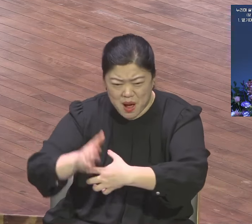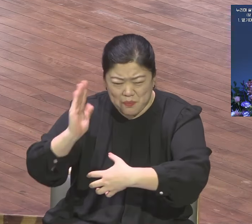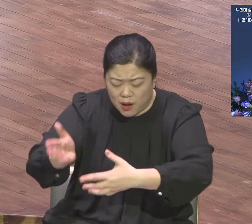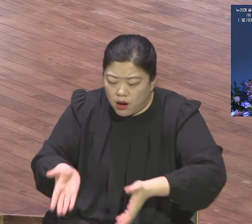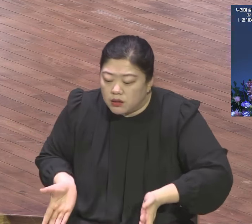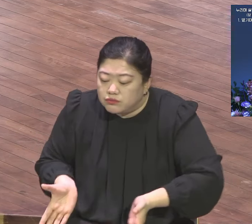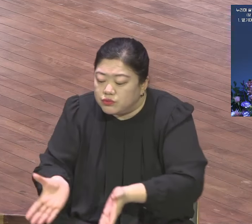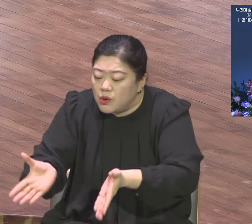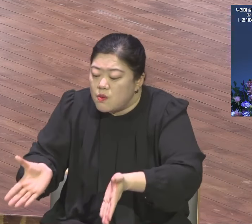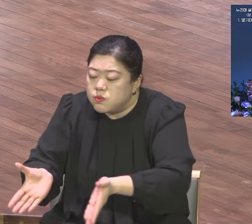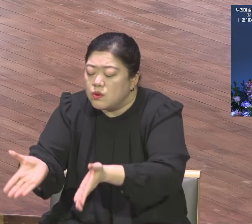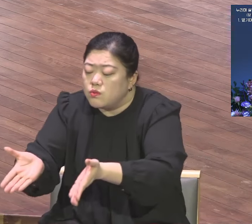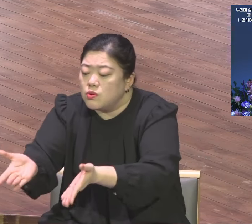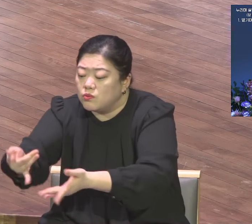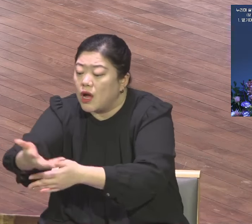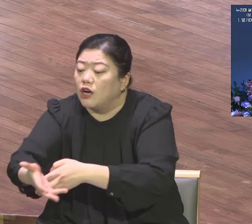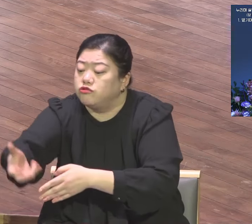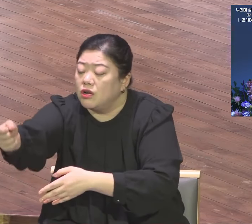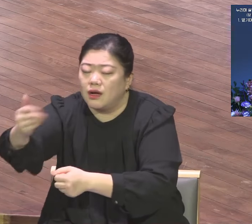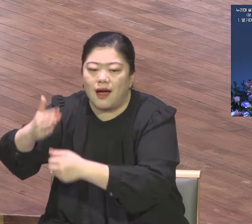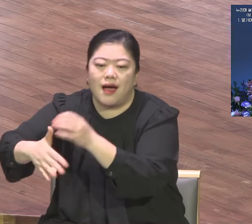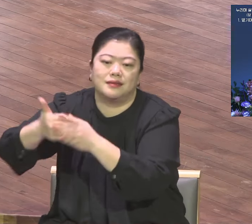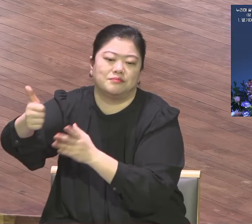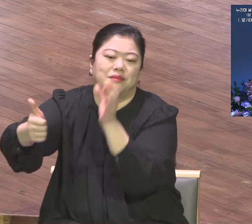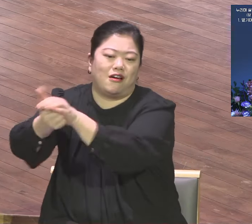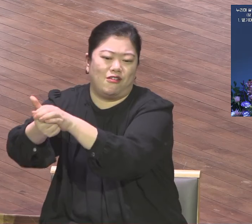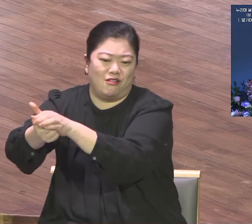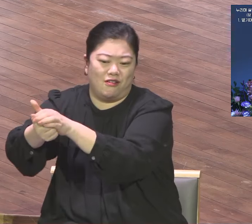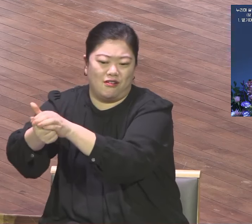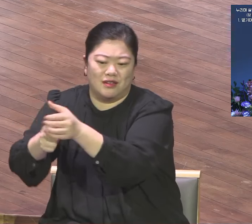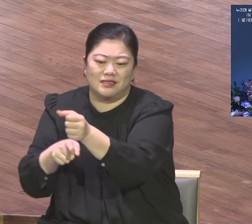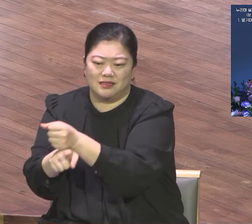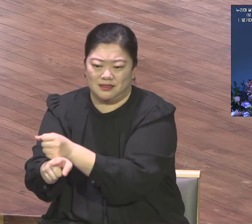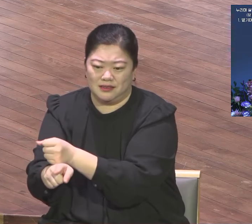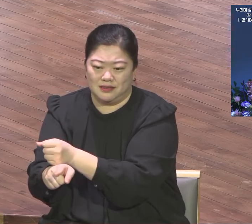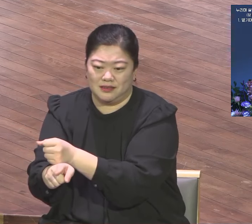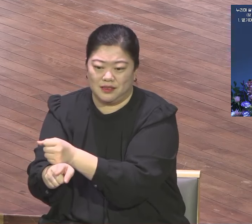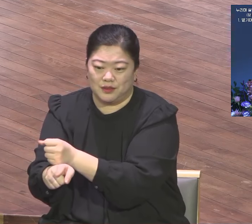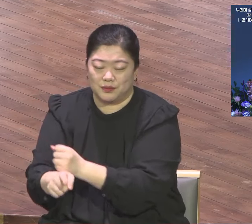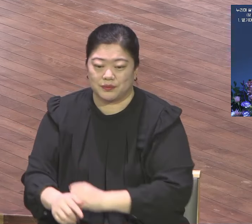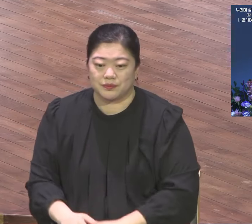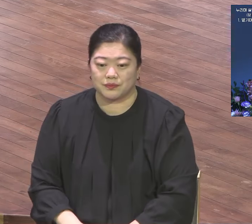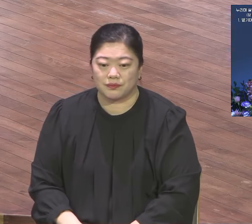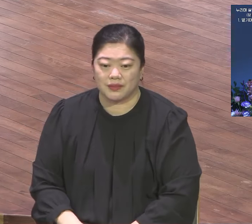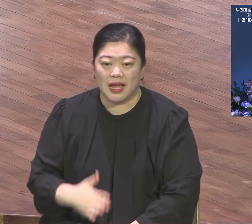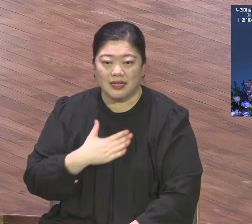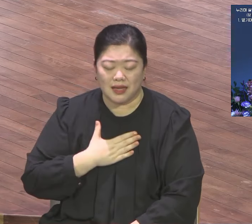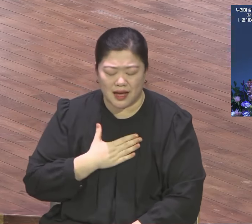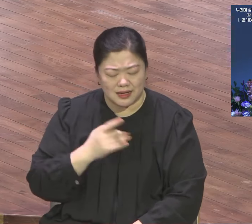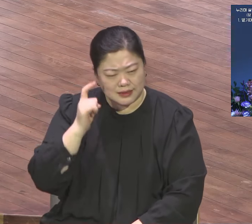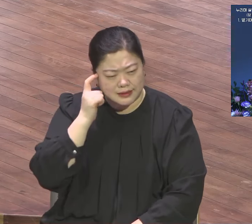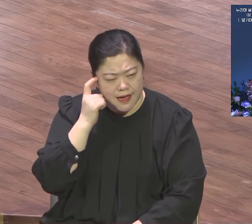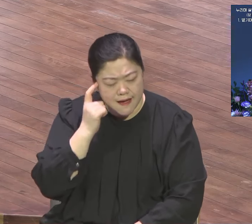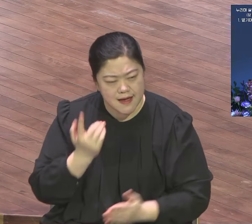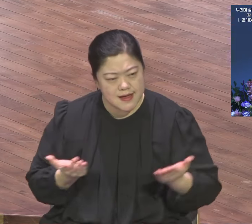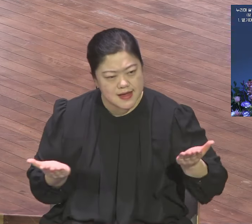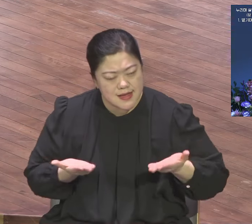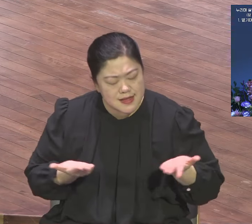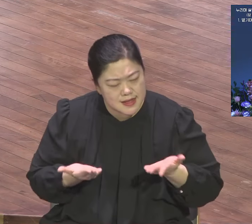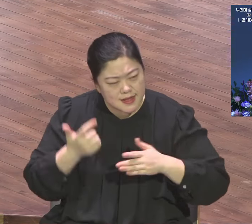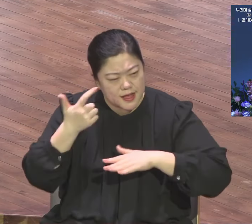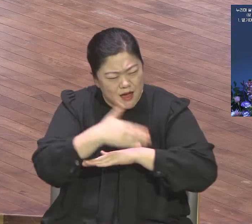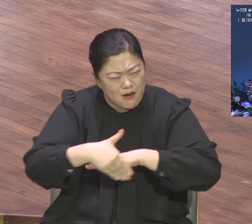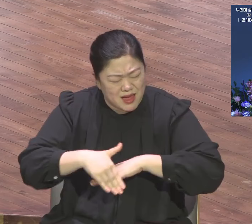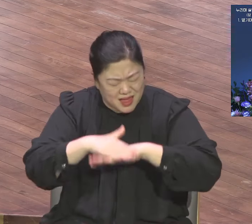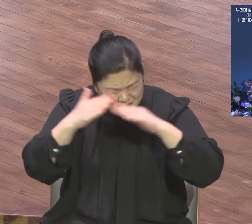맡겨 굴려보내버려라. 다른 번역본에서는 이 구절을 내 행사를 여호와께 보이라 그래 나와